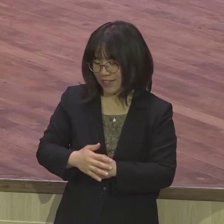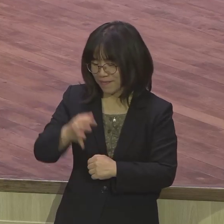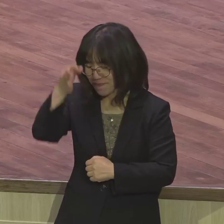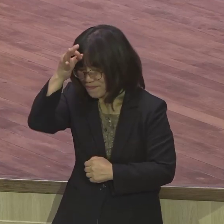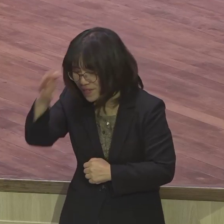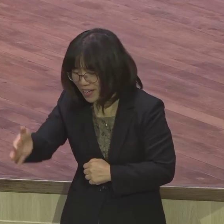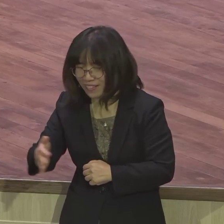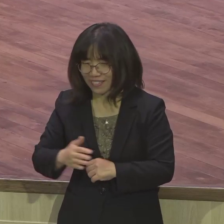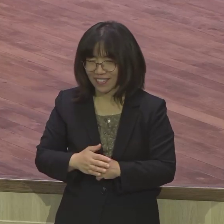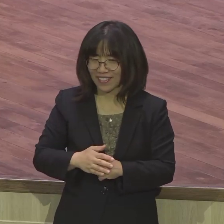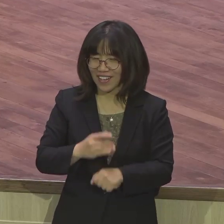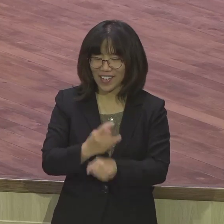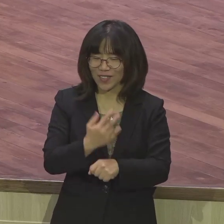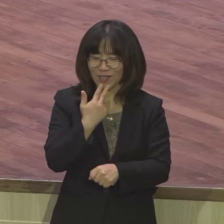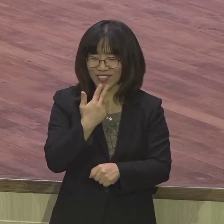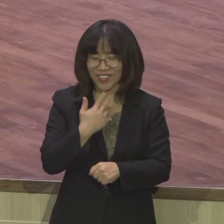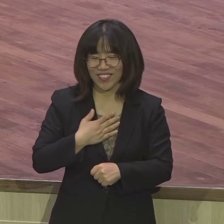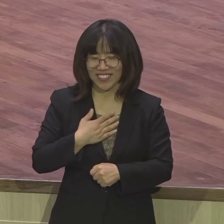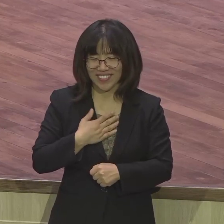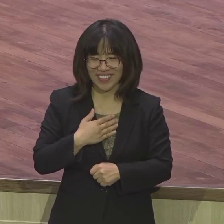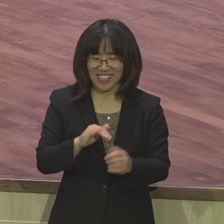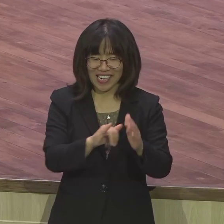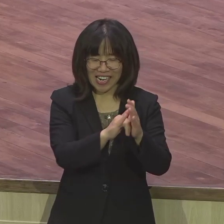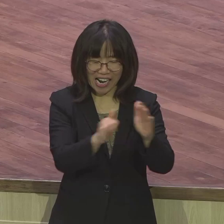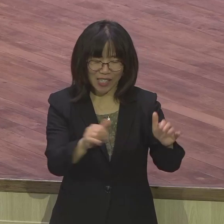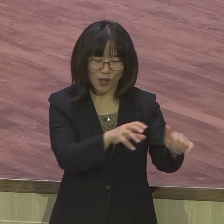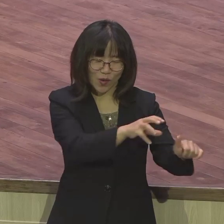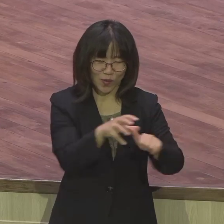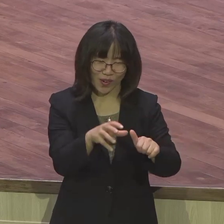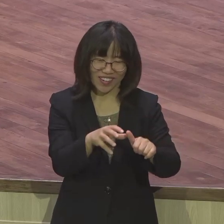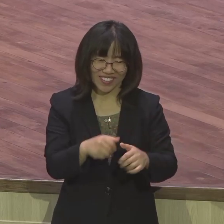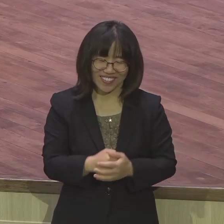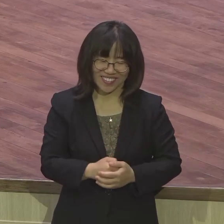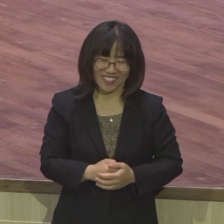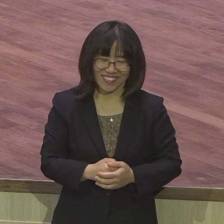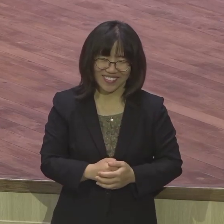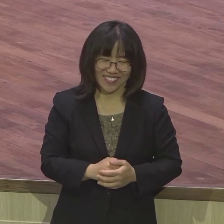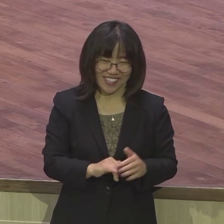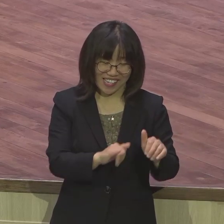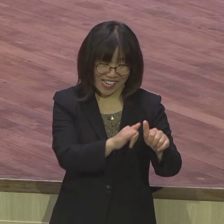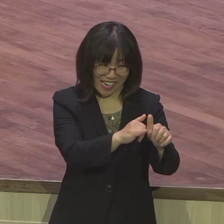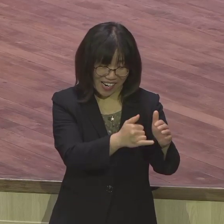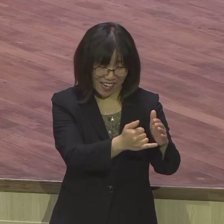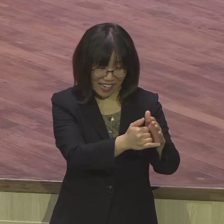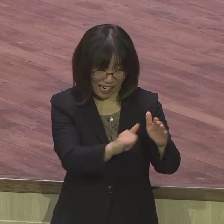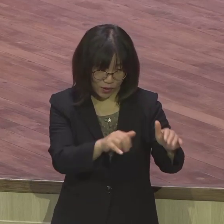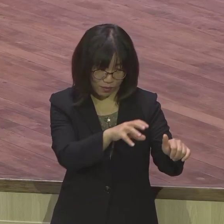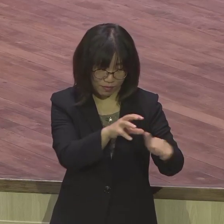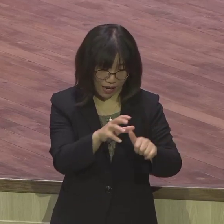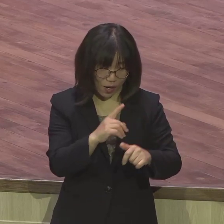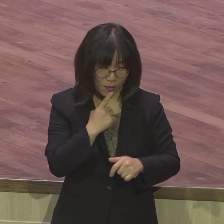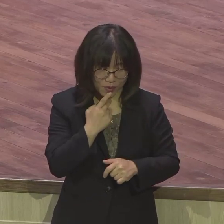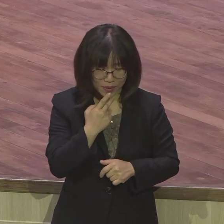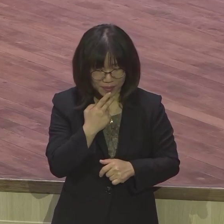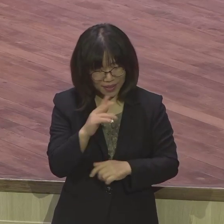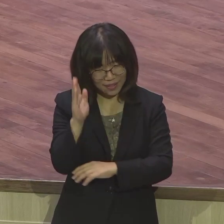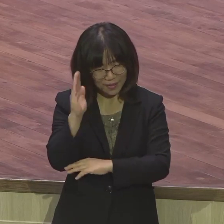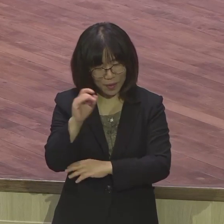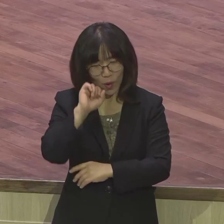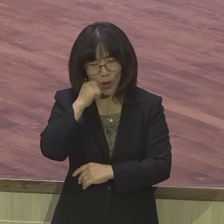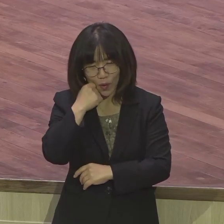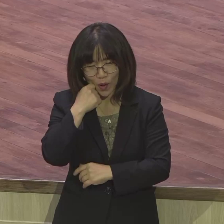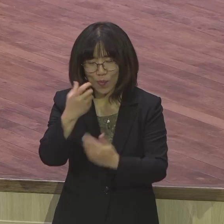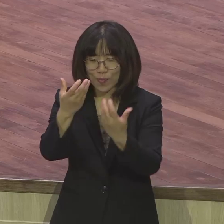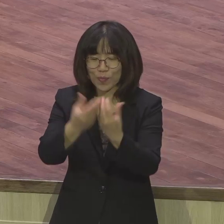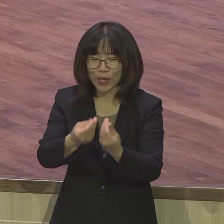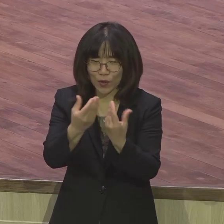종종 비유로 얘기하셨잖아요. 그죠? 근데 이 적용을 얘기하려니까 이게 또 누가 돼요? 그러니까 비유로 얘기했다 그랬더니